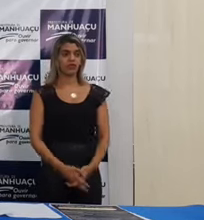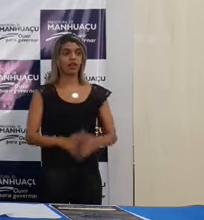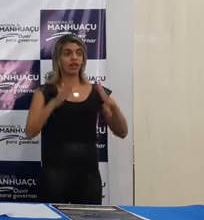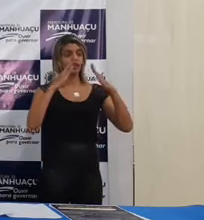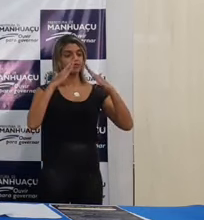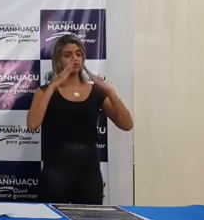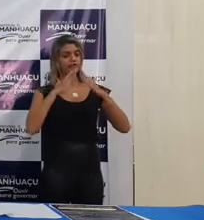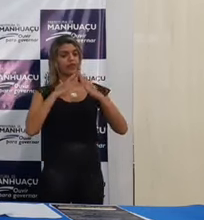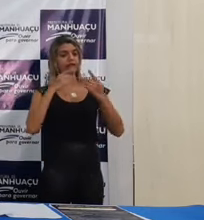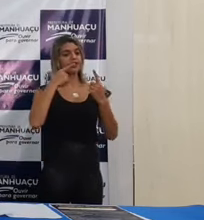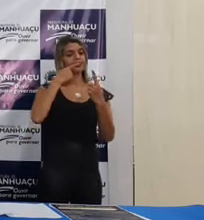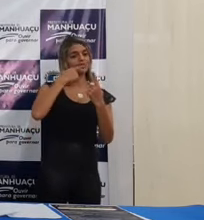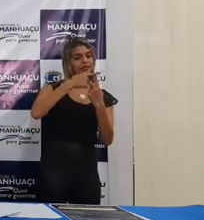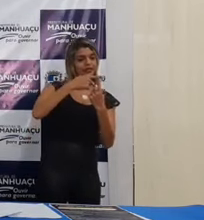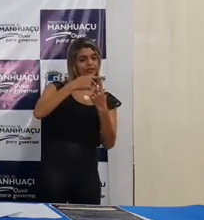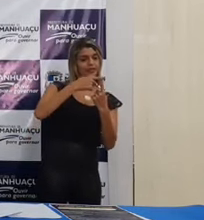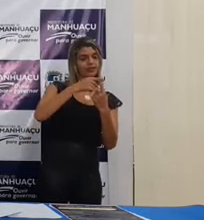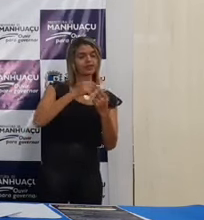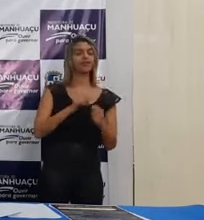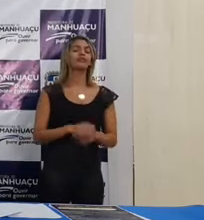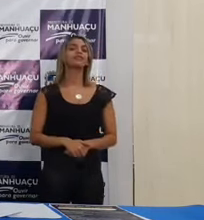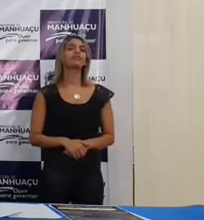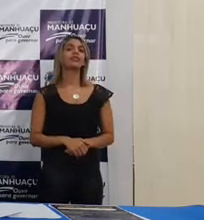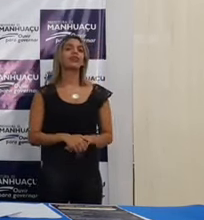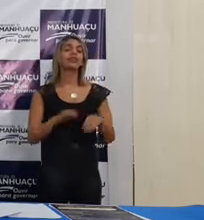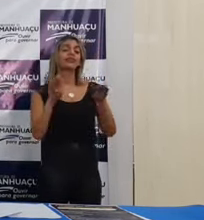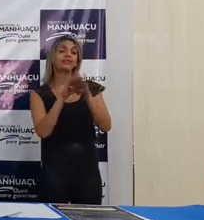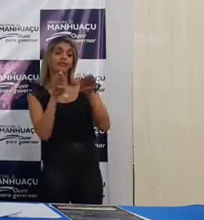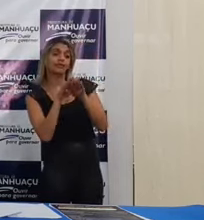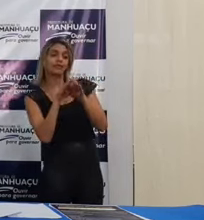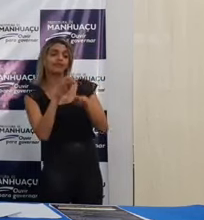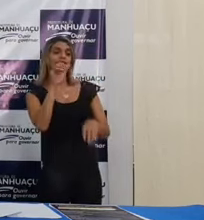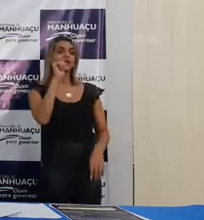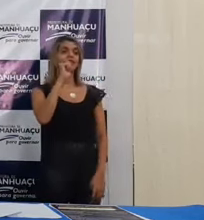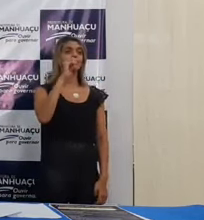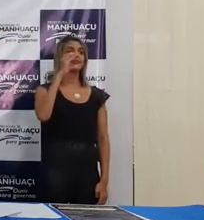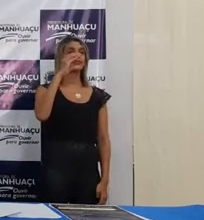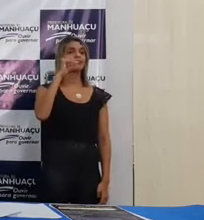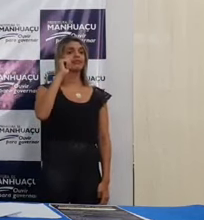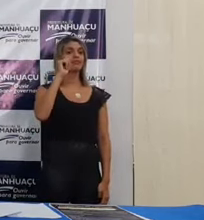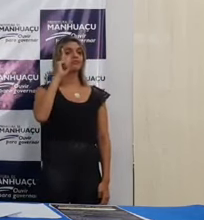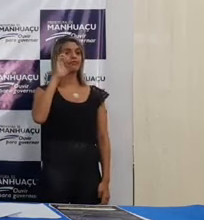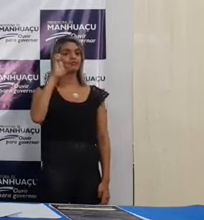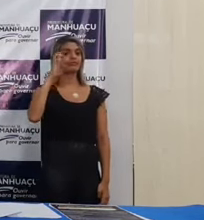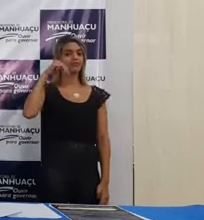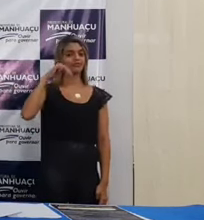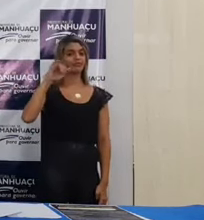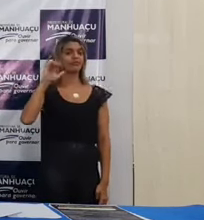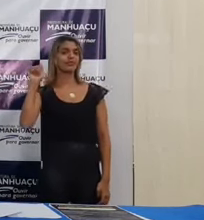enquanto? Segundo a deliberação 17 do Minas Consciente, ela só vai abrir no próximo momento.